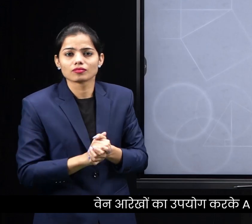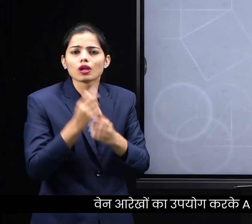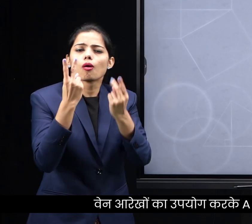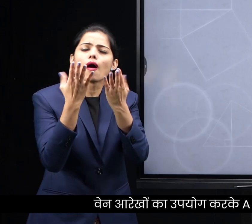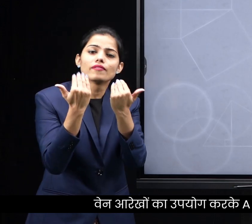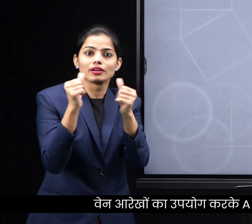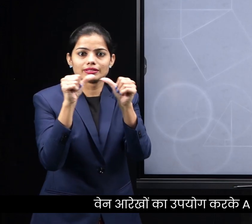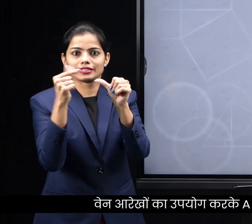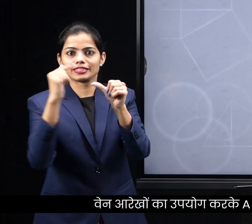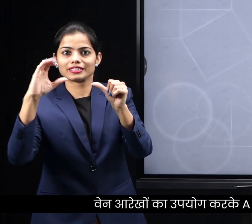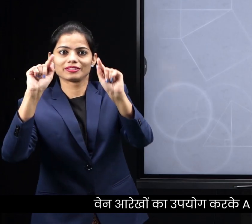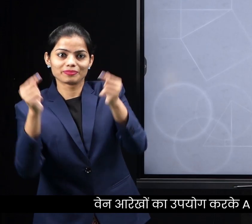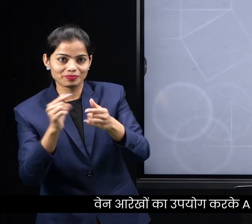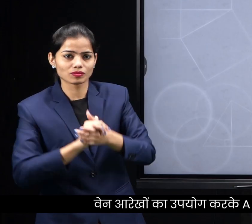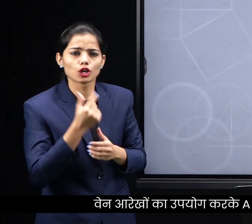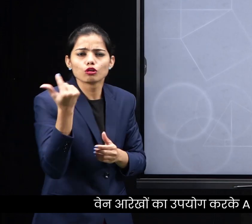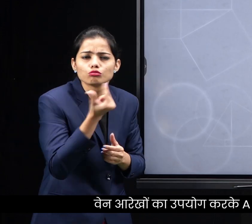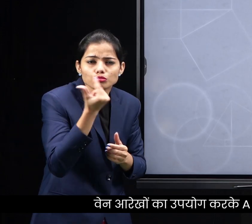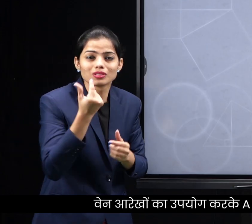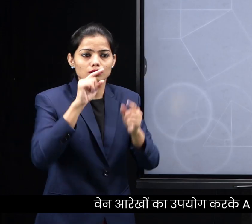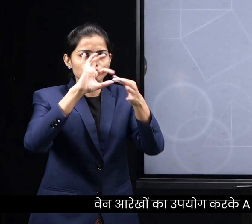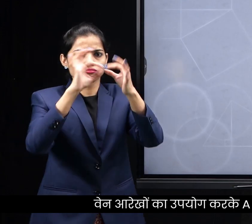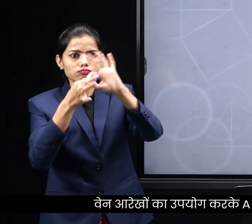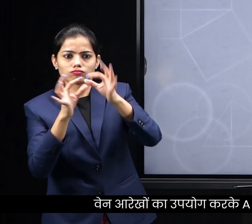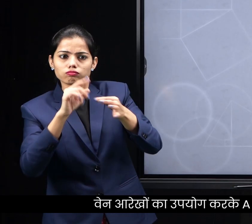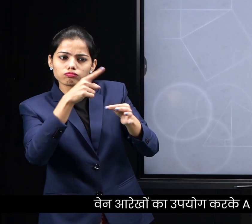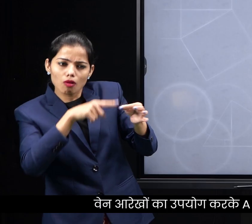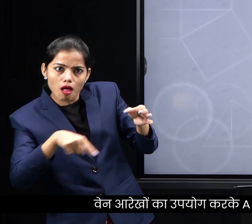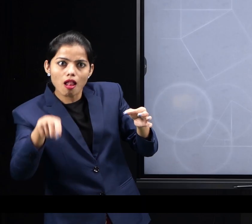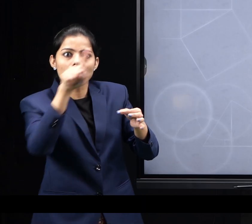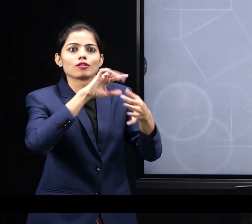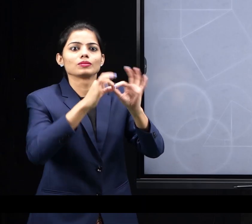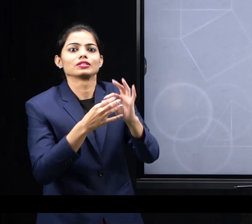B इंटरसेक्शन A माइनस B सत्यापित करें। विलयन,